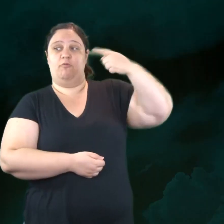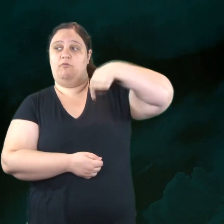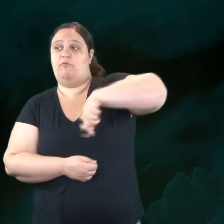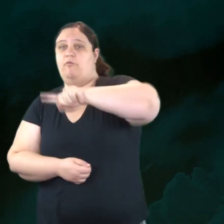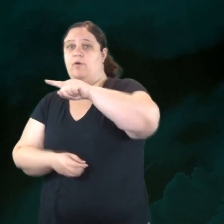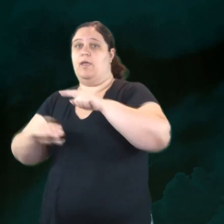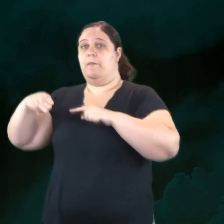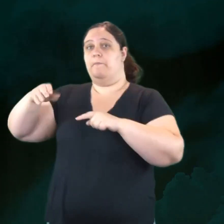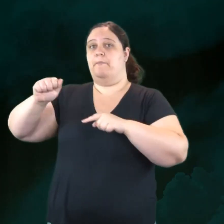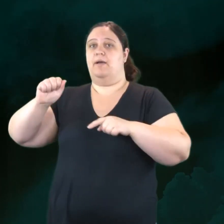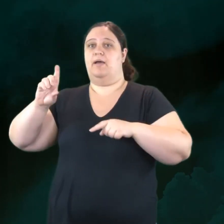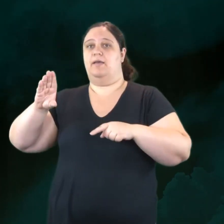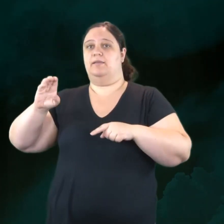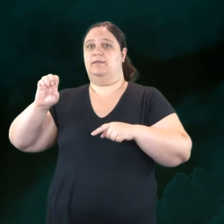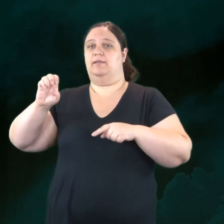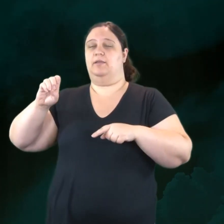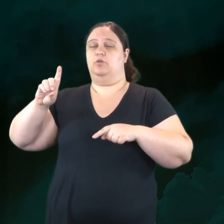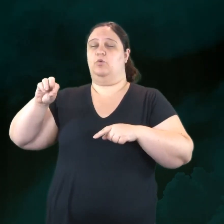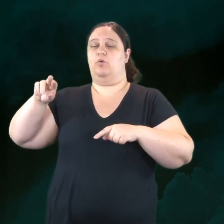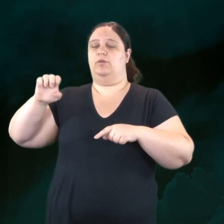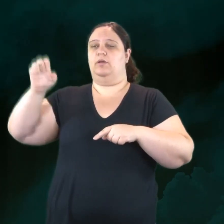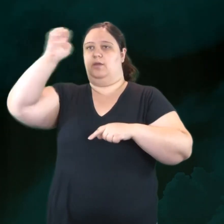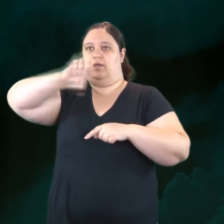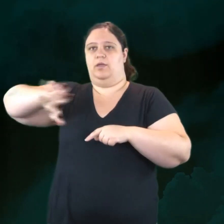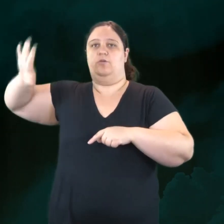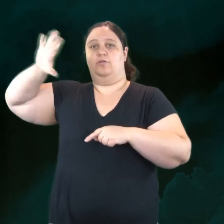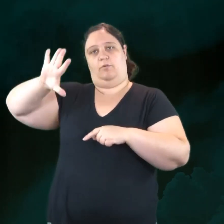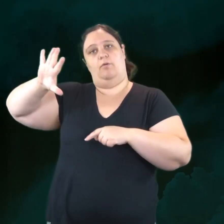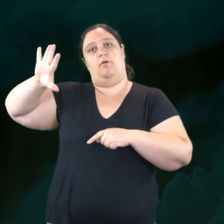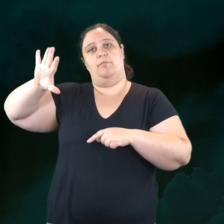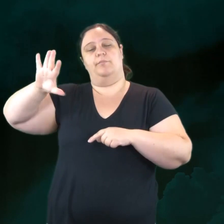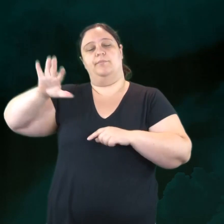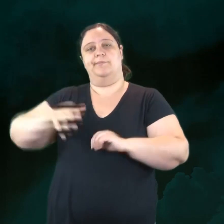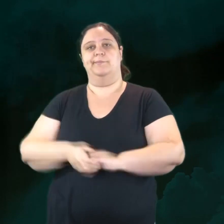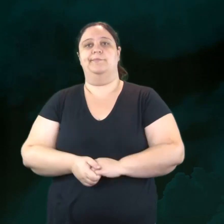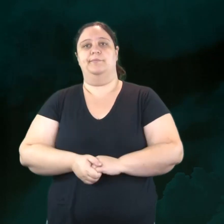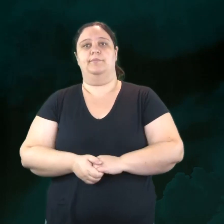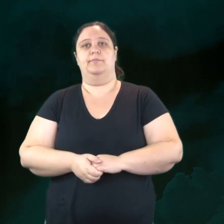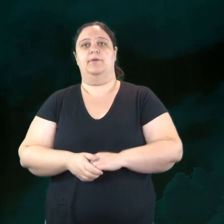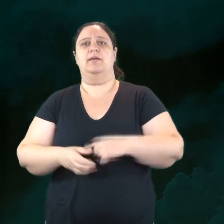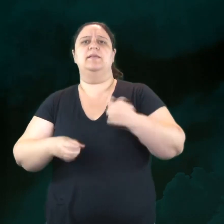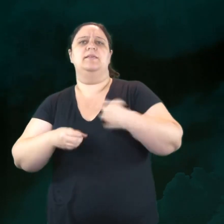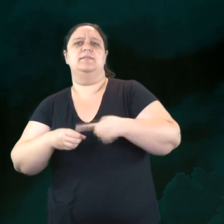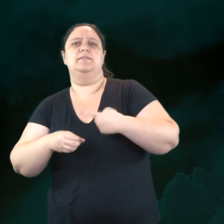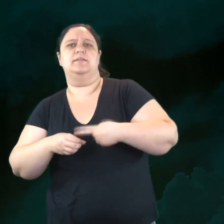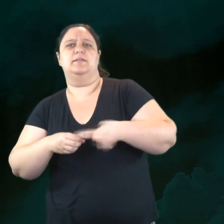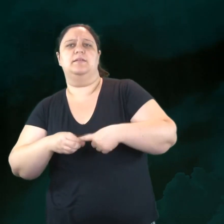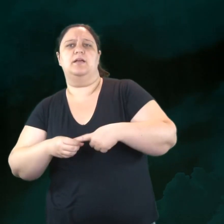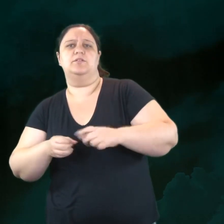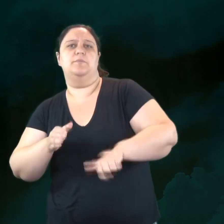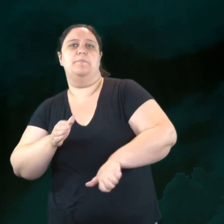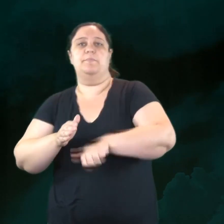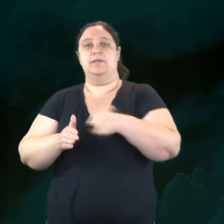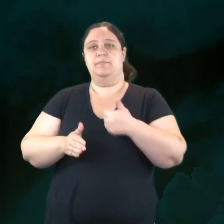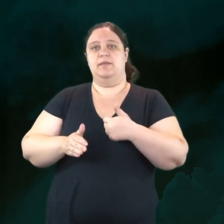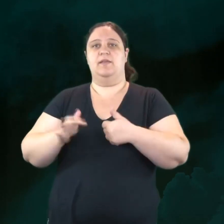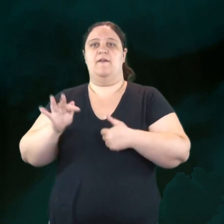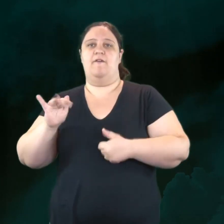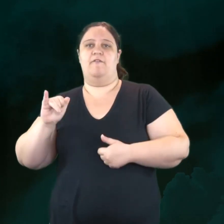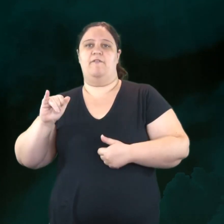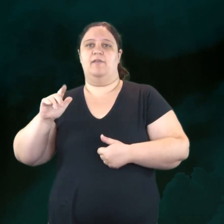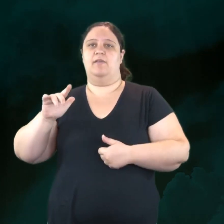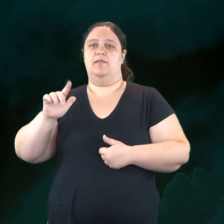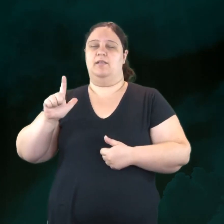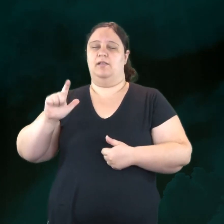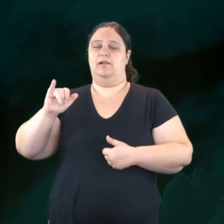o continente europeu, e a primeira cidade onde eles pregaram o evangelho foi a cidade de Filipos.